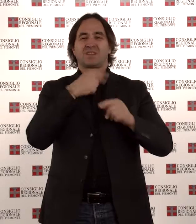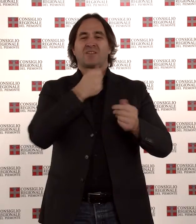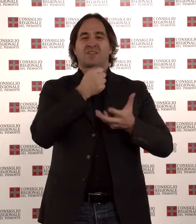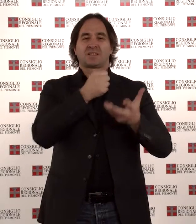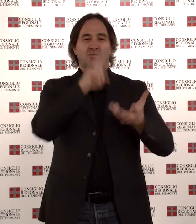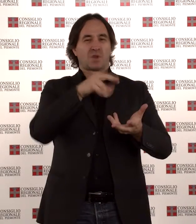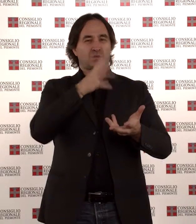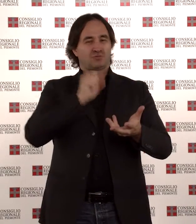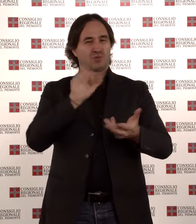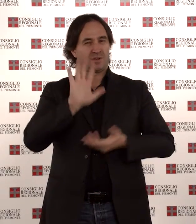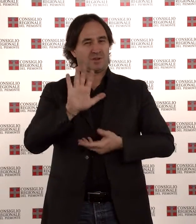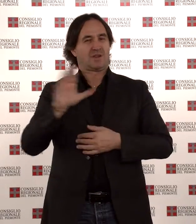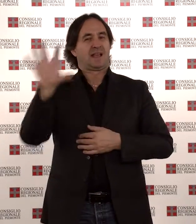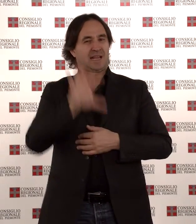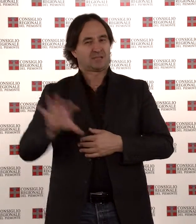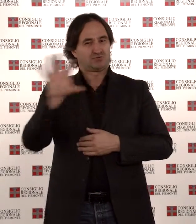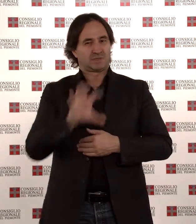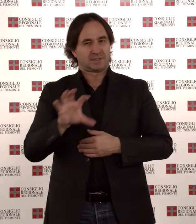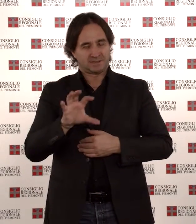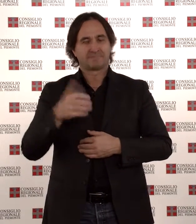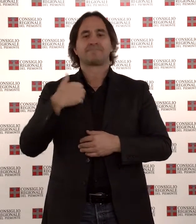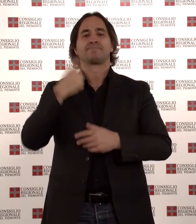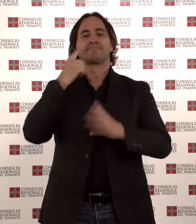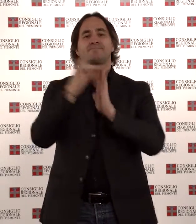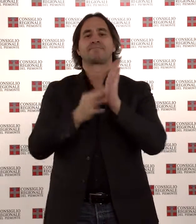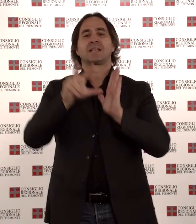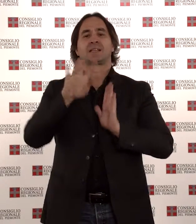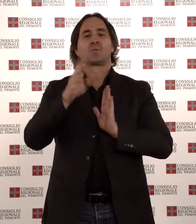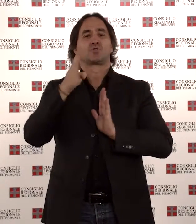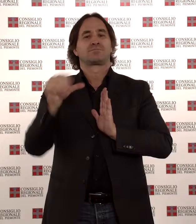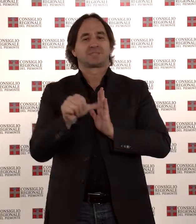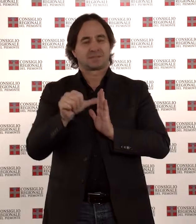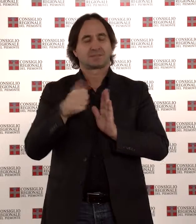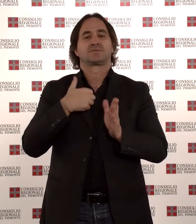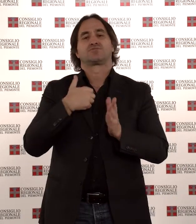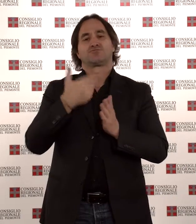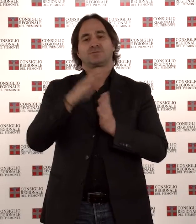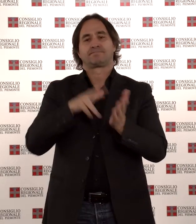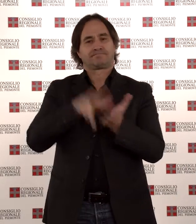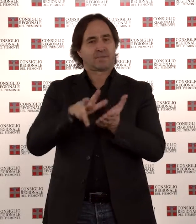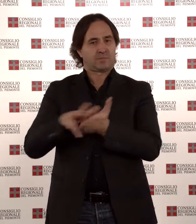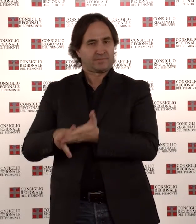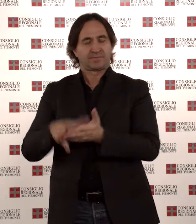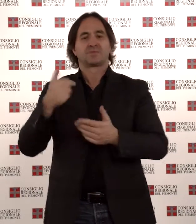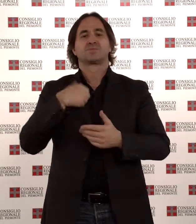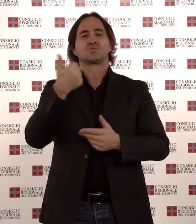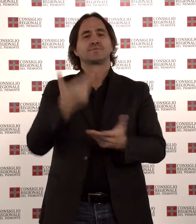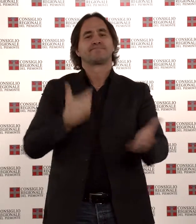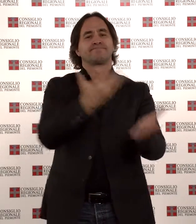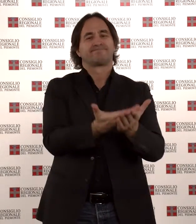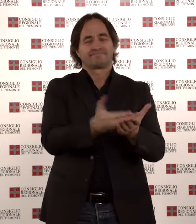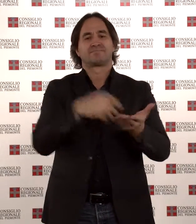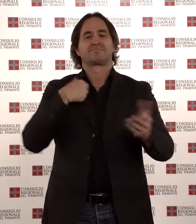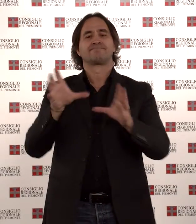2015 della Regione, arrivando all'approvazione dell'articolo 34 bis su 47. Fra gli emendamenti accolti, uno del Movimento